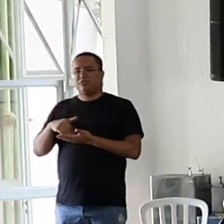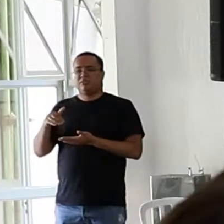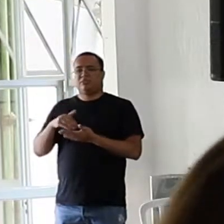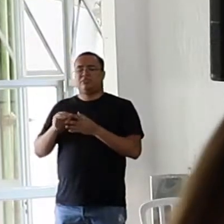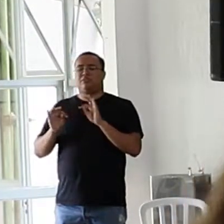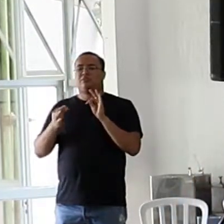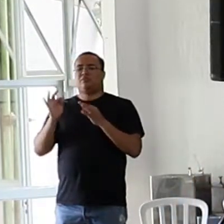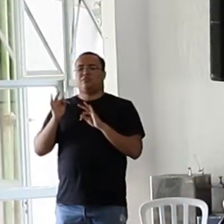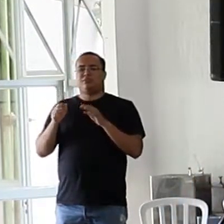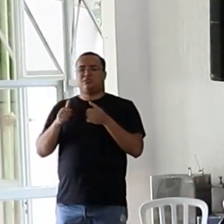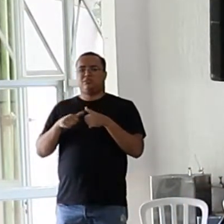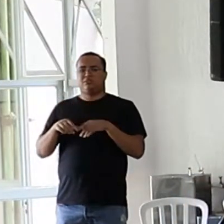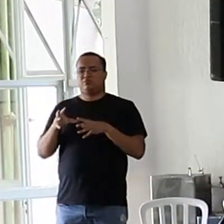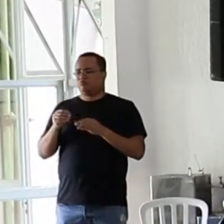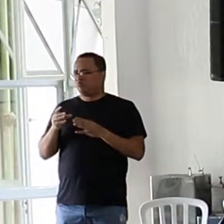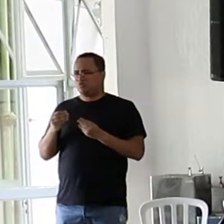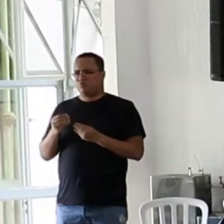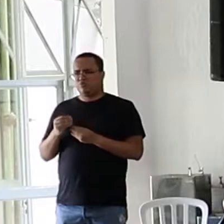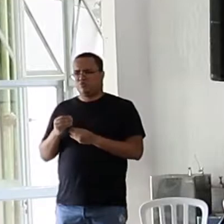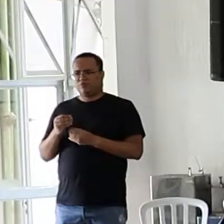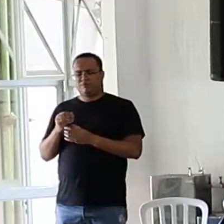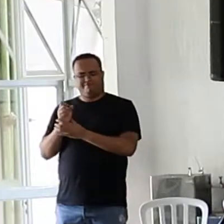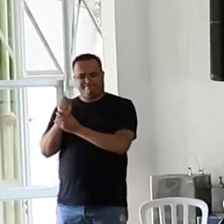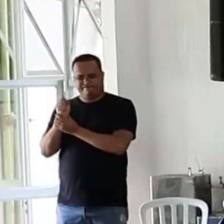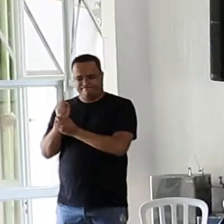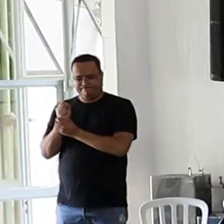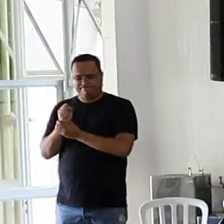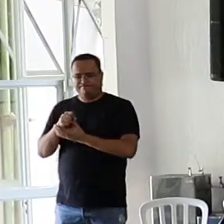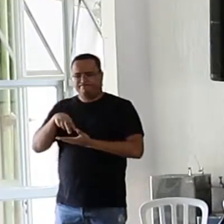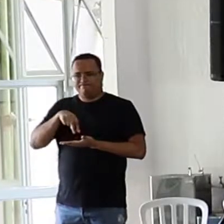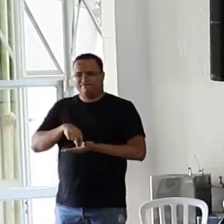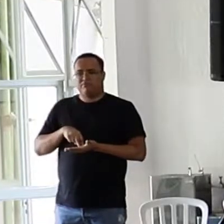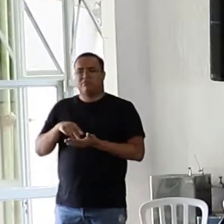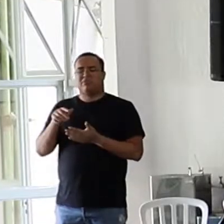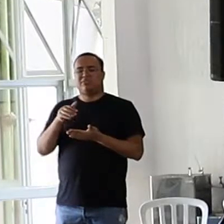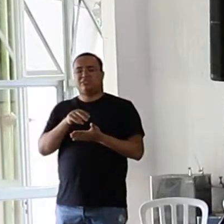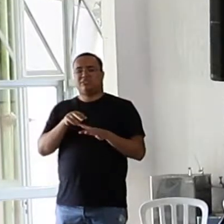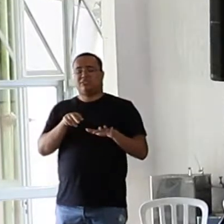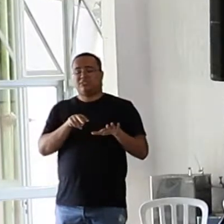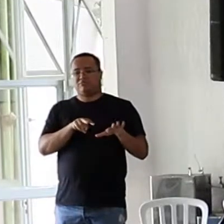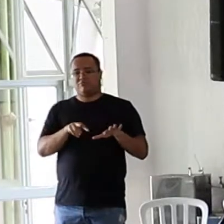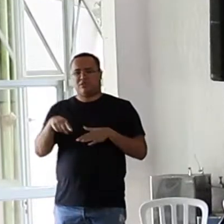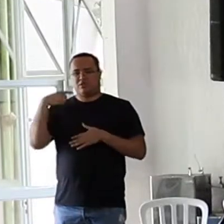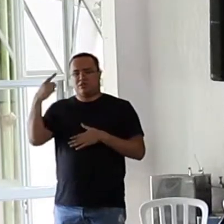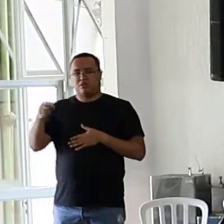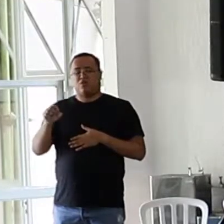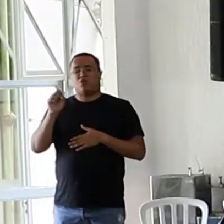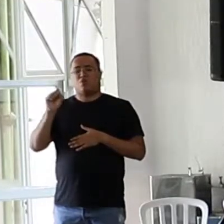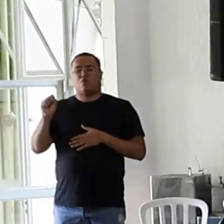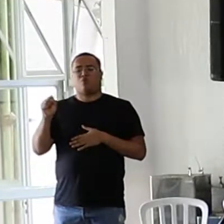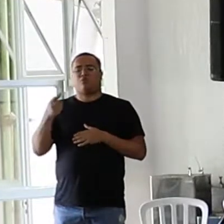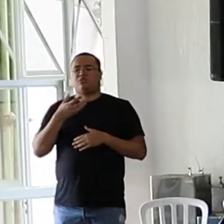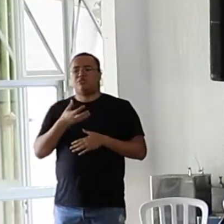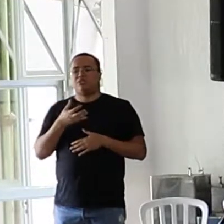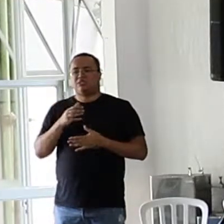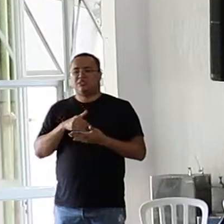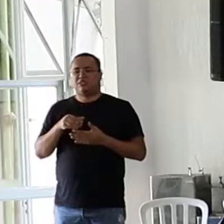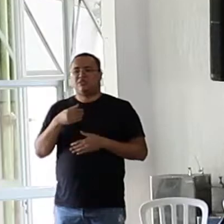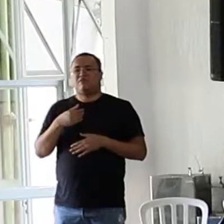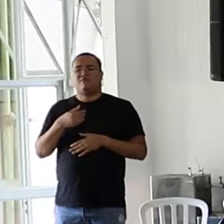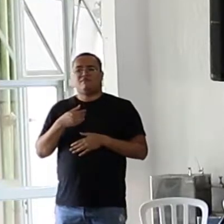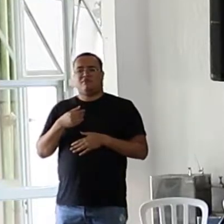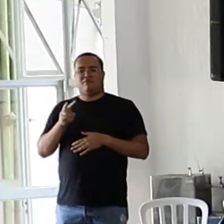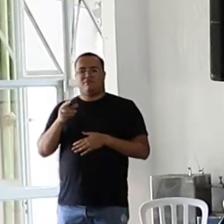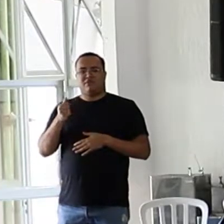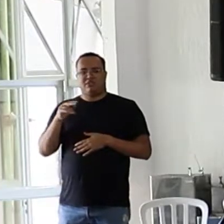mundial em realidade virtual será lançado na próxima semana dia oito Este é um exemplo do trabalho está sendo feito E ontem